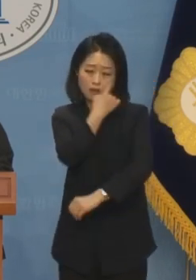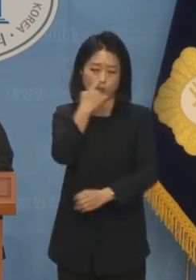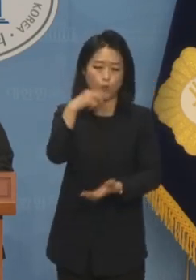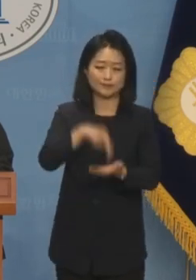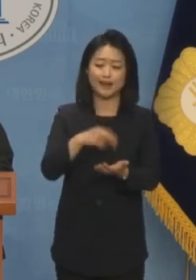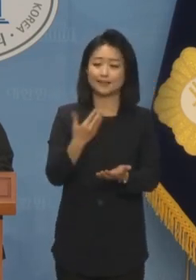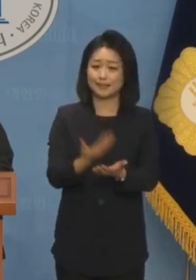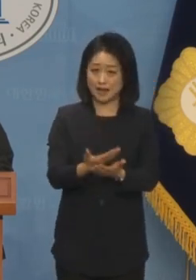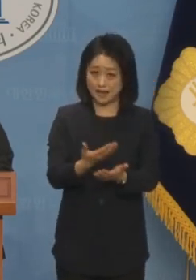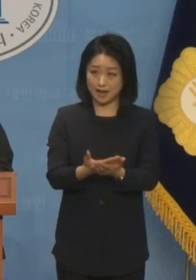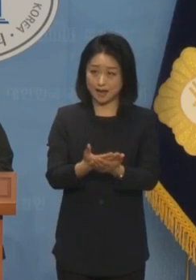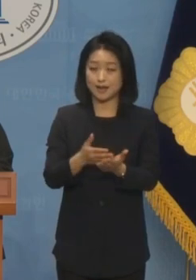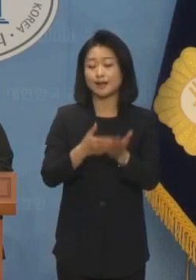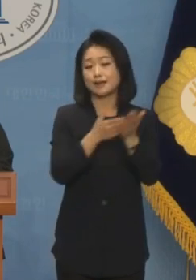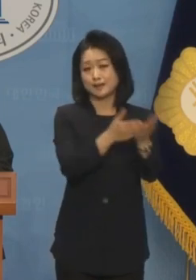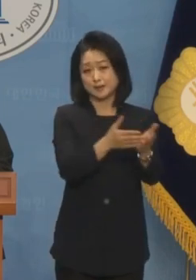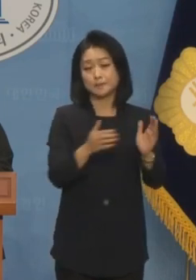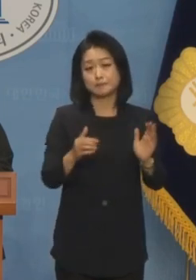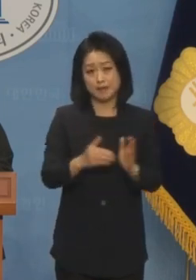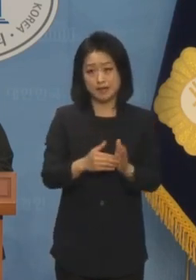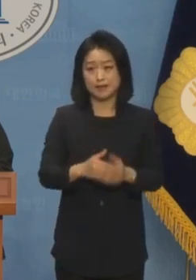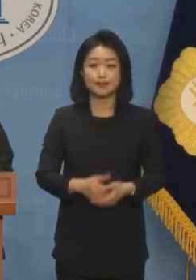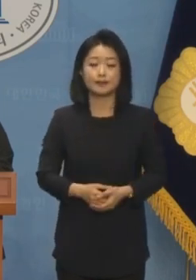보장을 임모와 촉구했습니다.